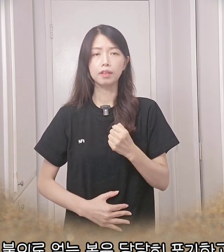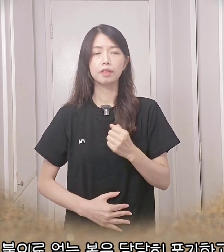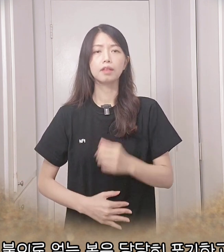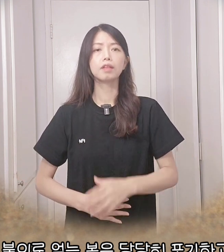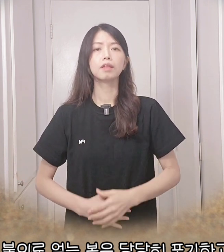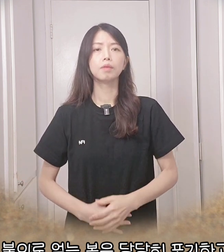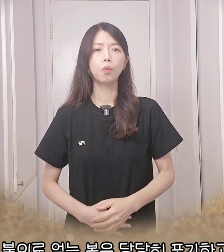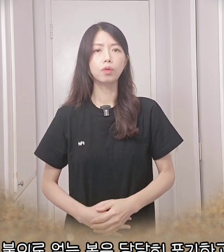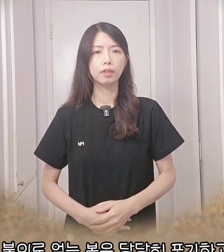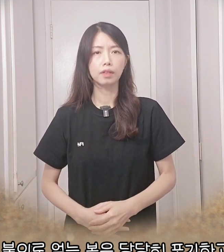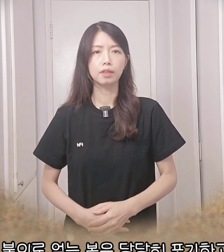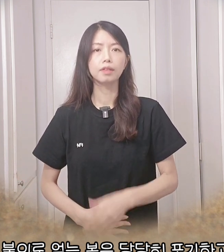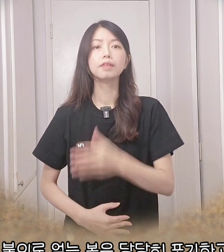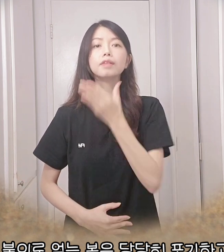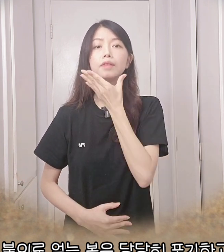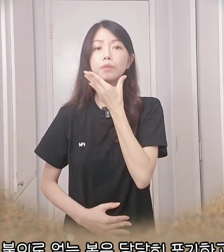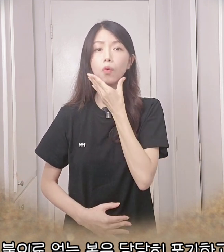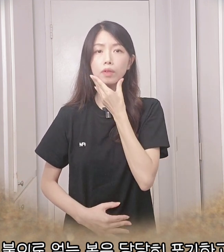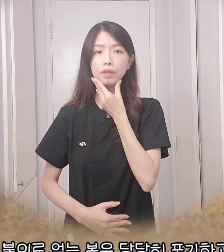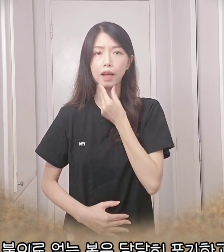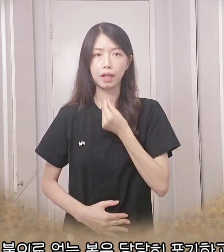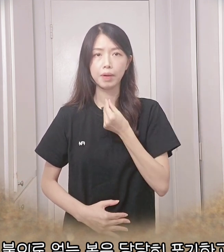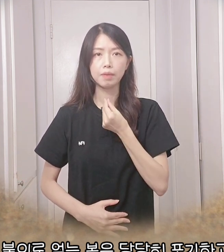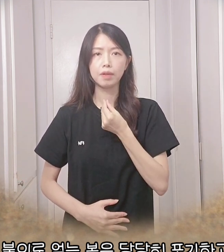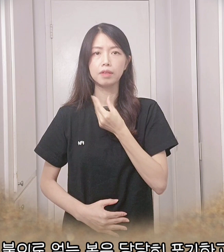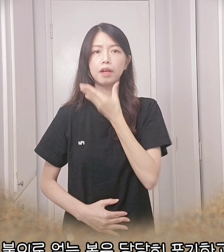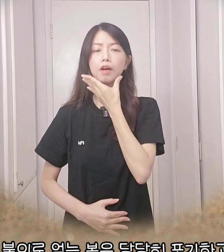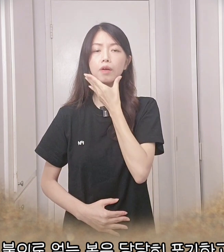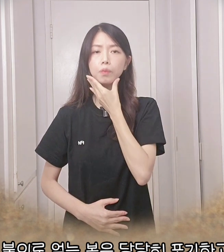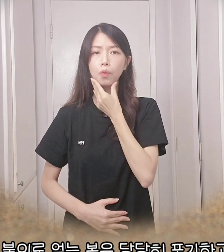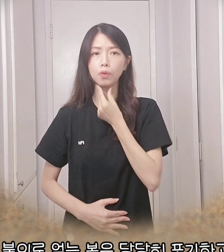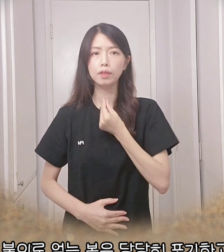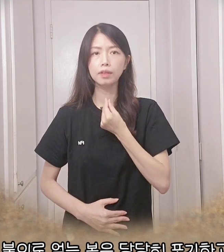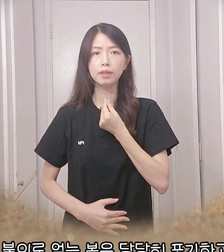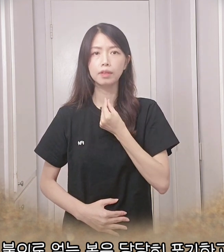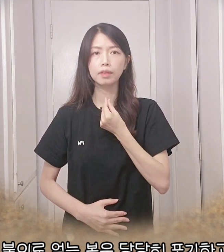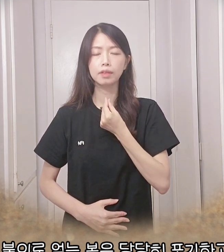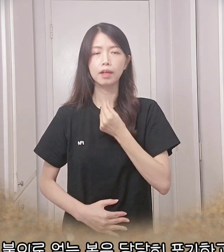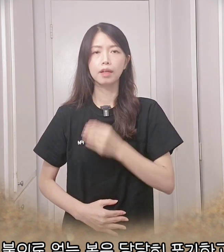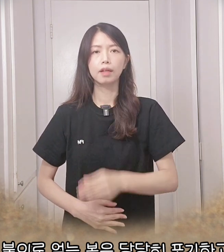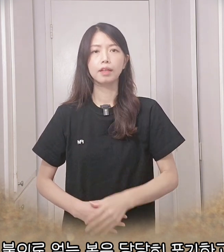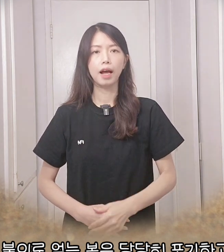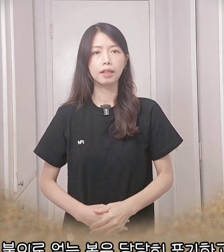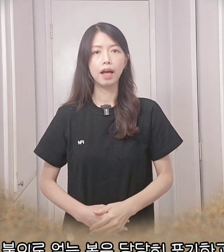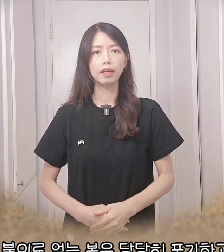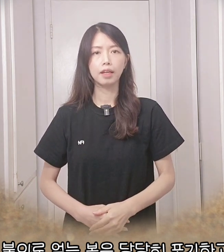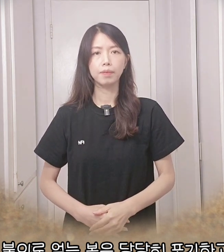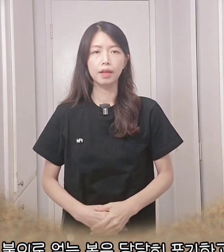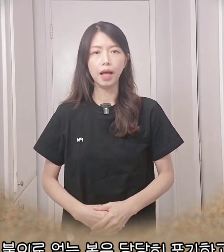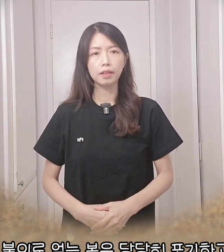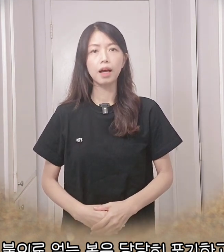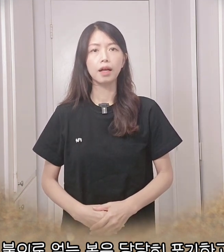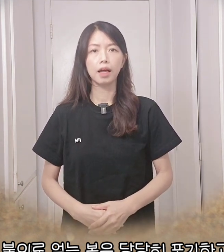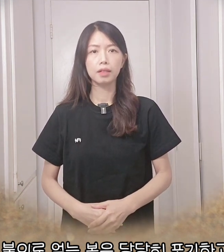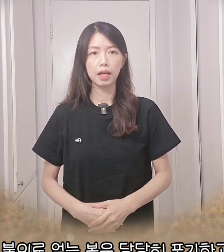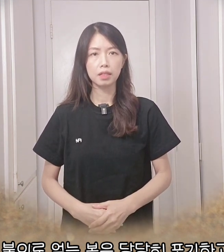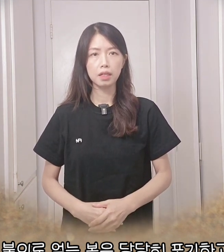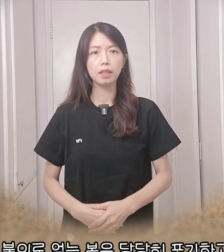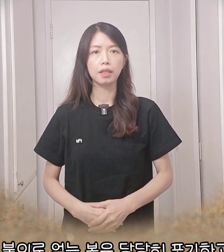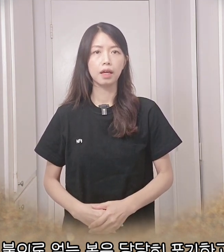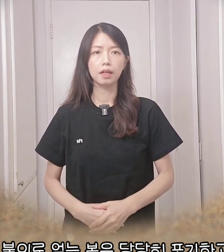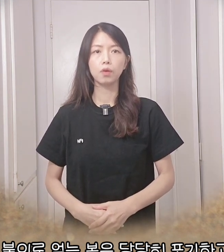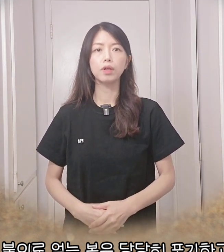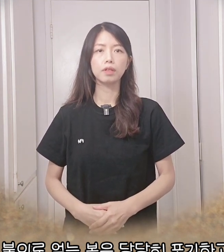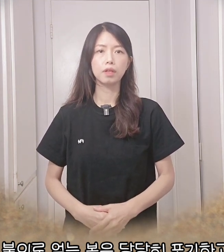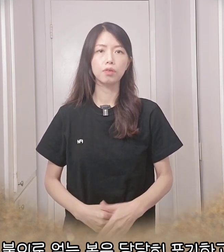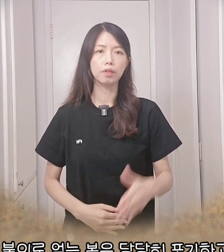얻는 복은, 복은 아까 말씀드렸어요. 복은 당당히, 당당하다, 자신